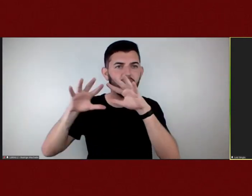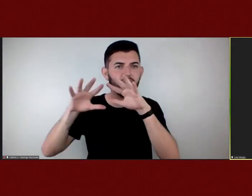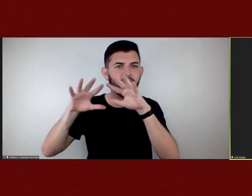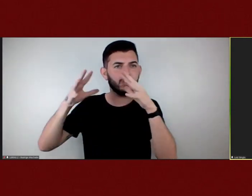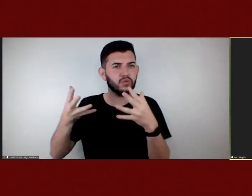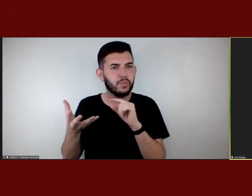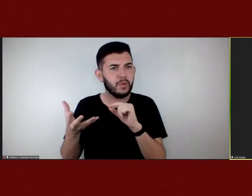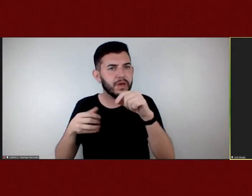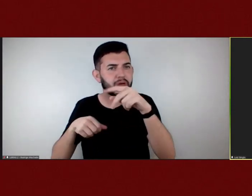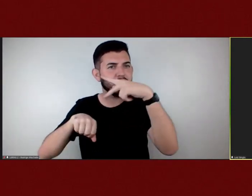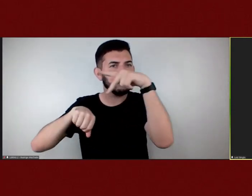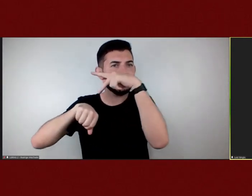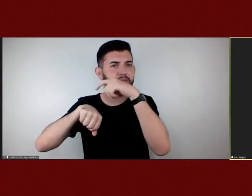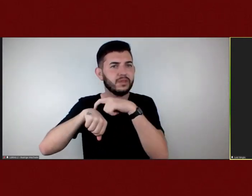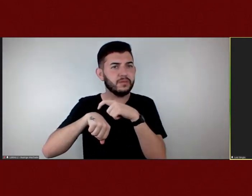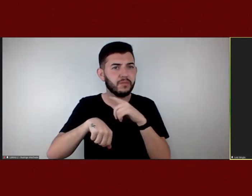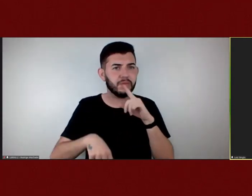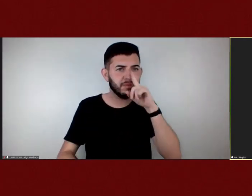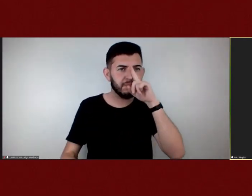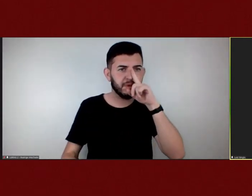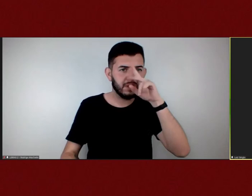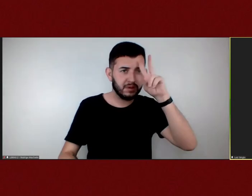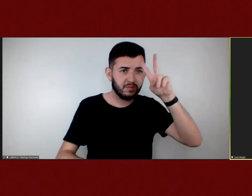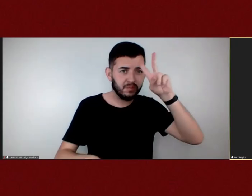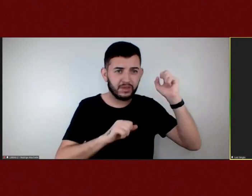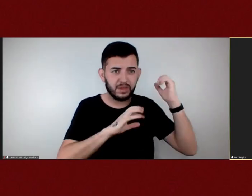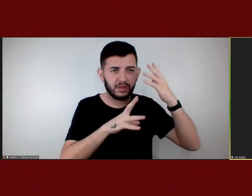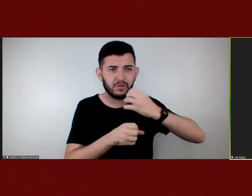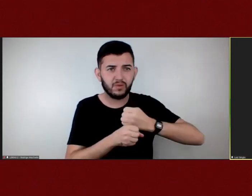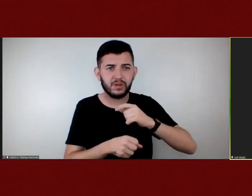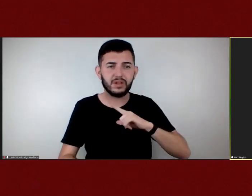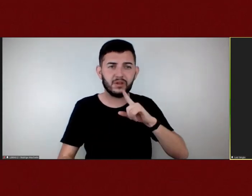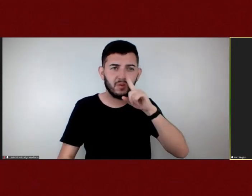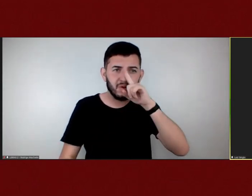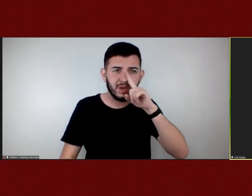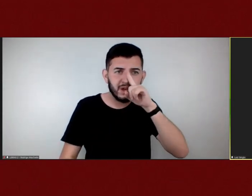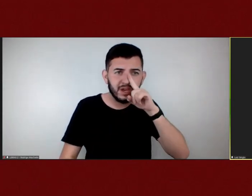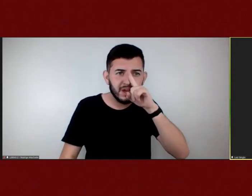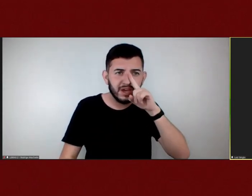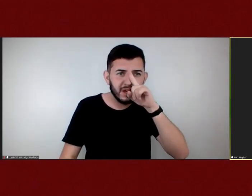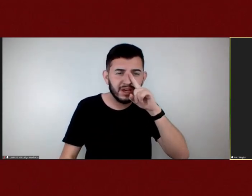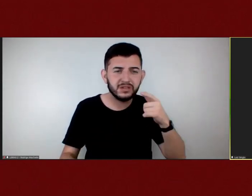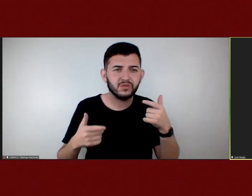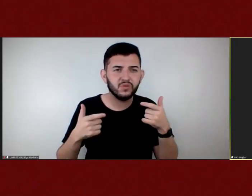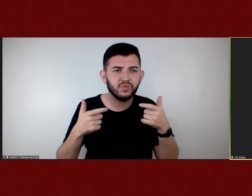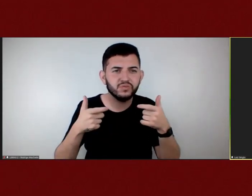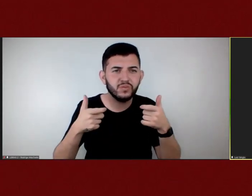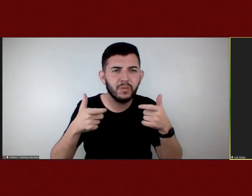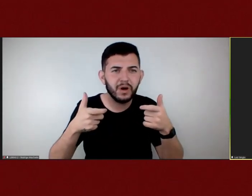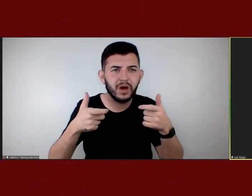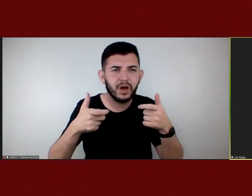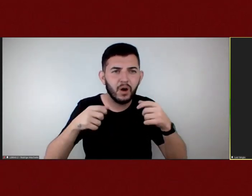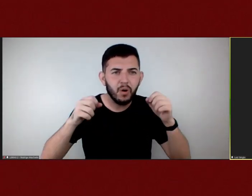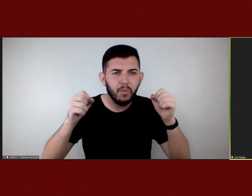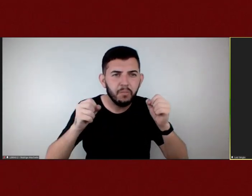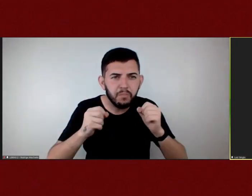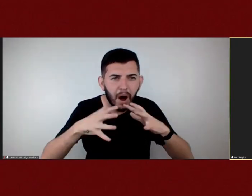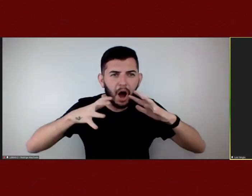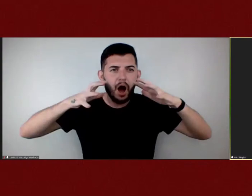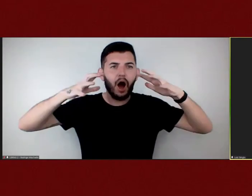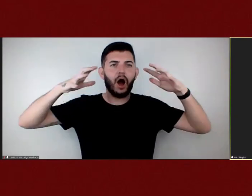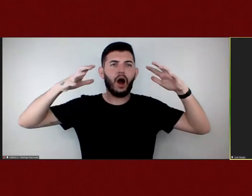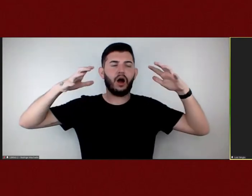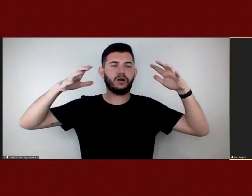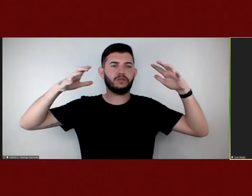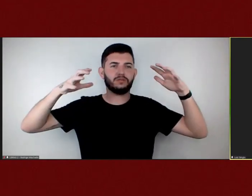da história, com risco nuclear, inclusive, batendo à nossa porta. Ao mesmo